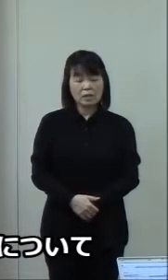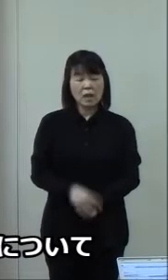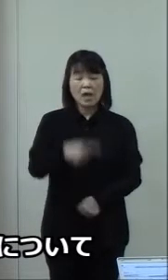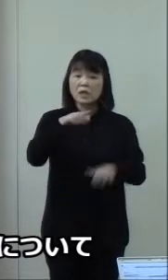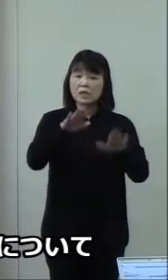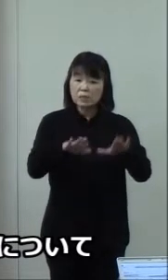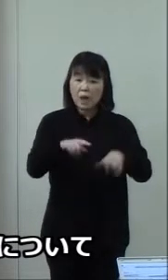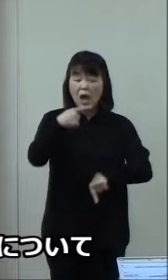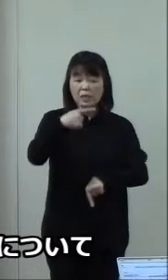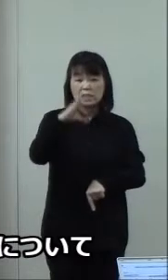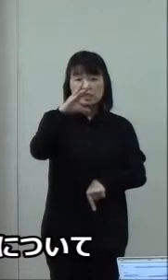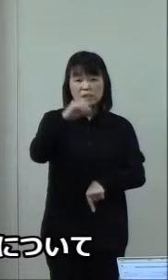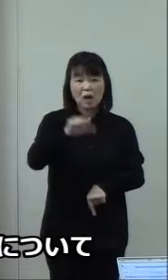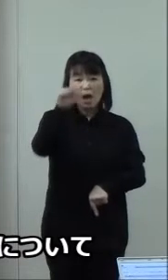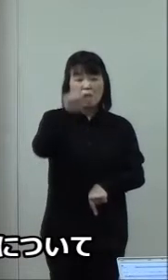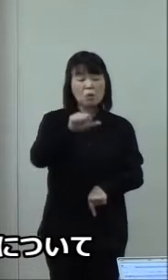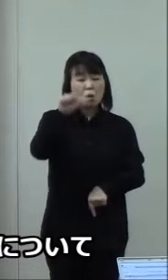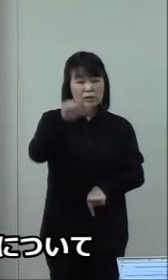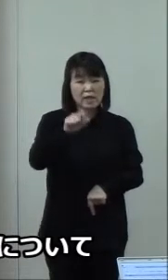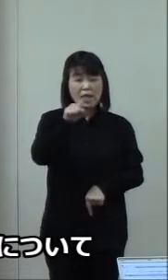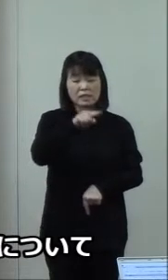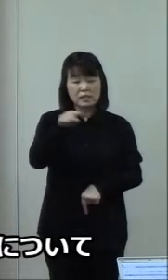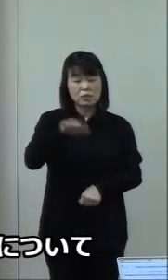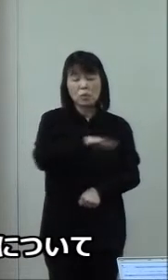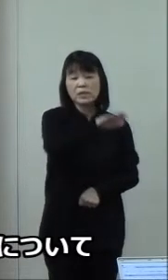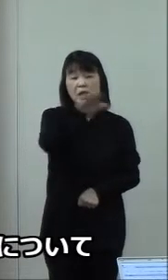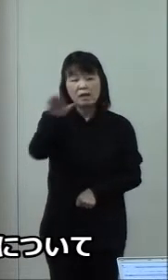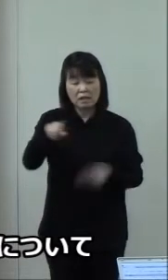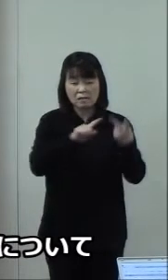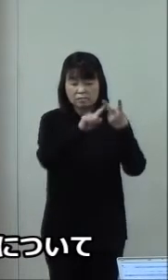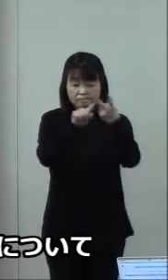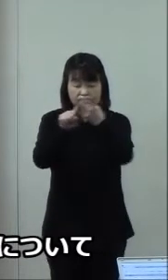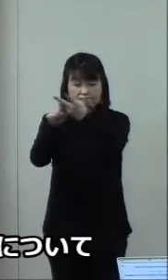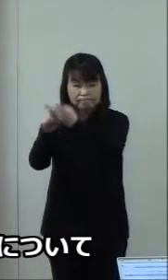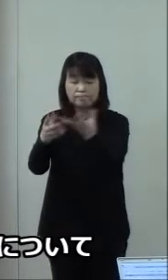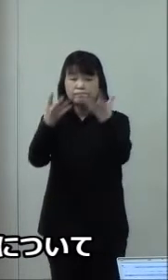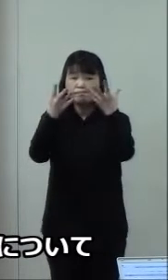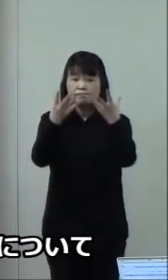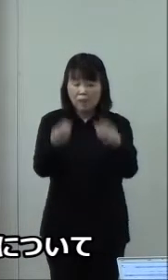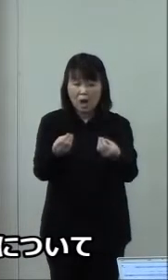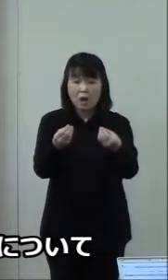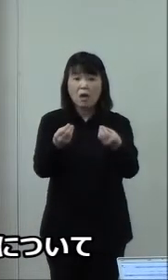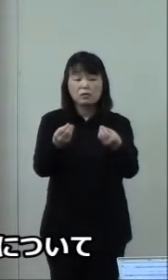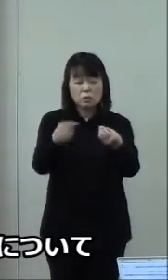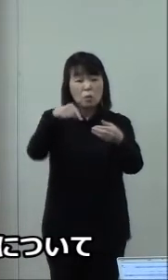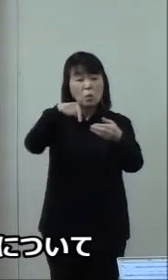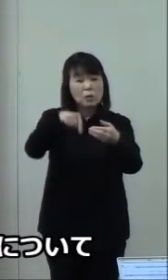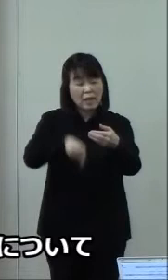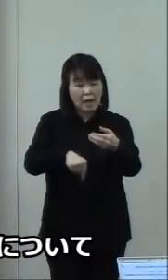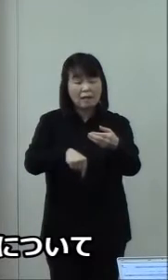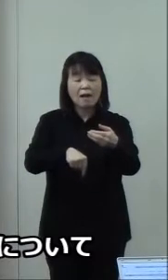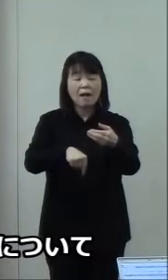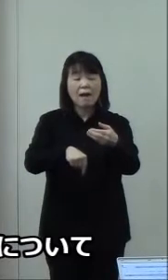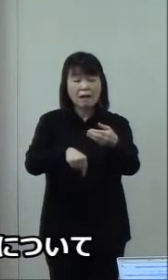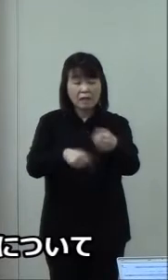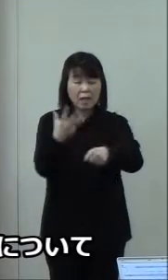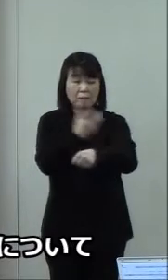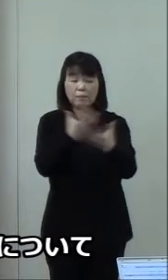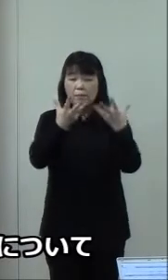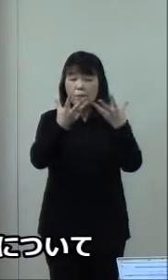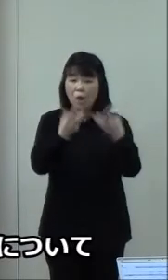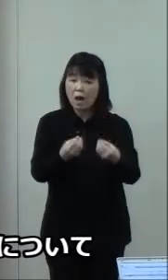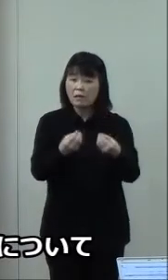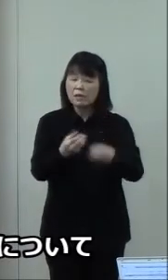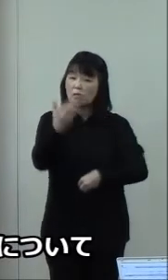1万5000人分の接種券を、発送しておりますが、うちすでに接種した方が約9000